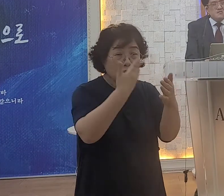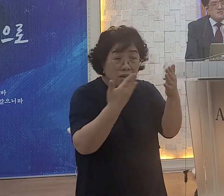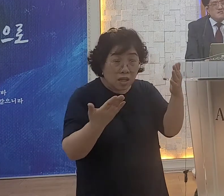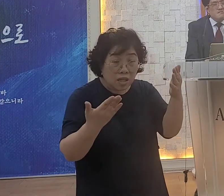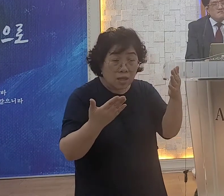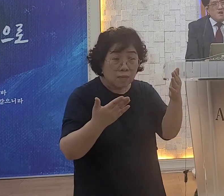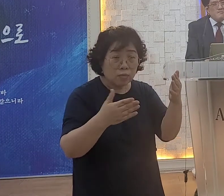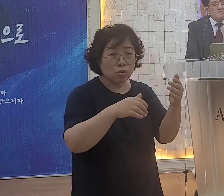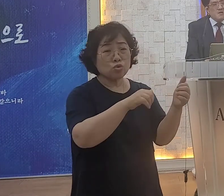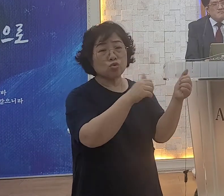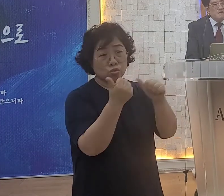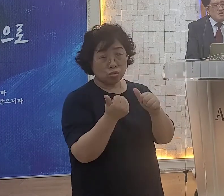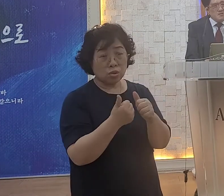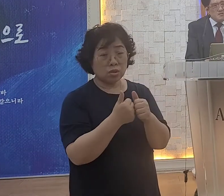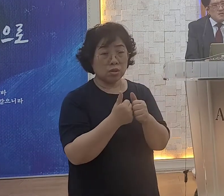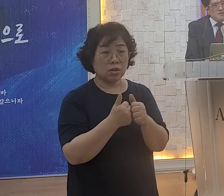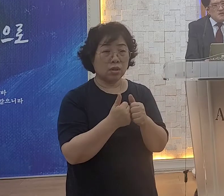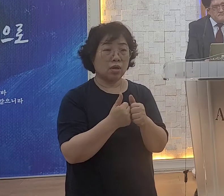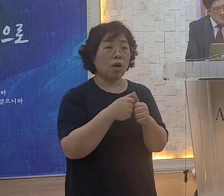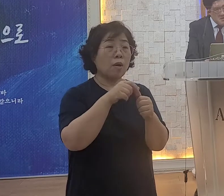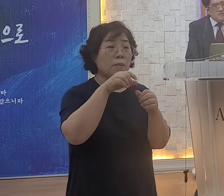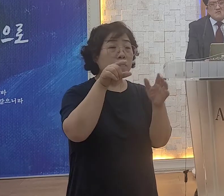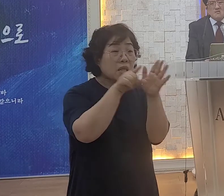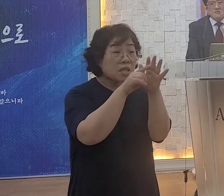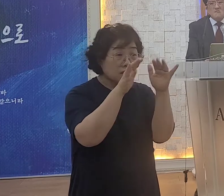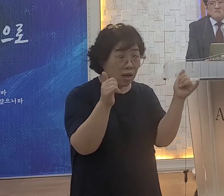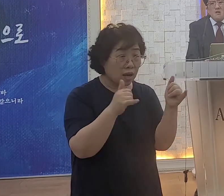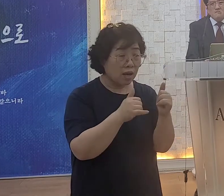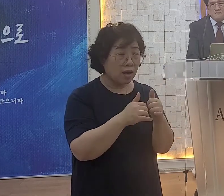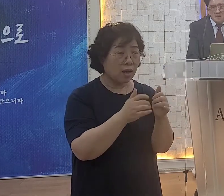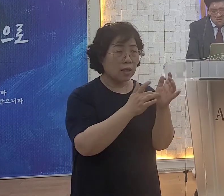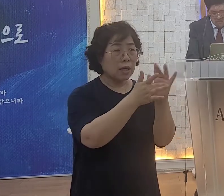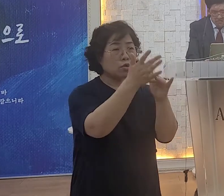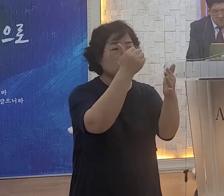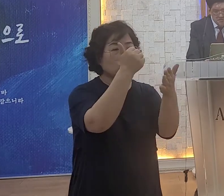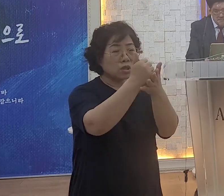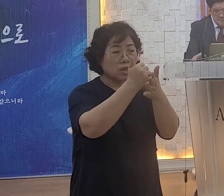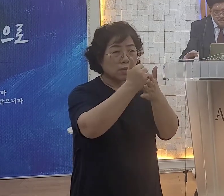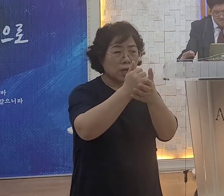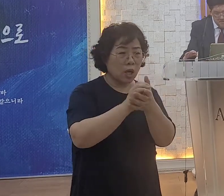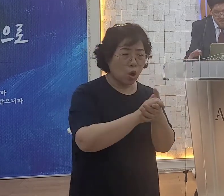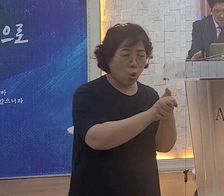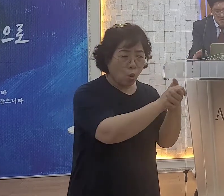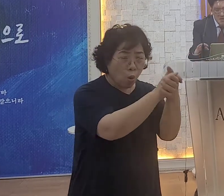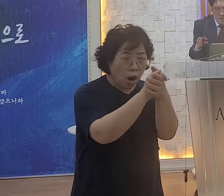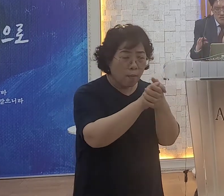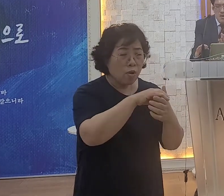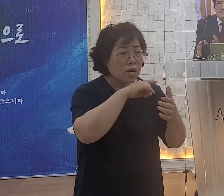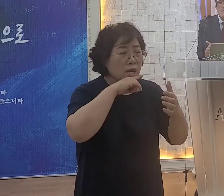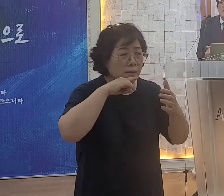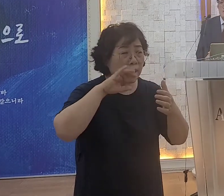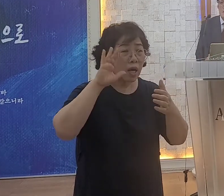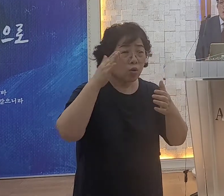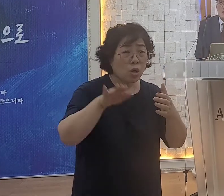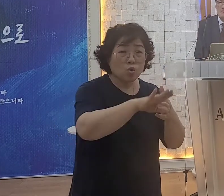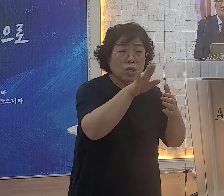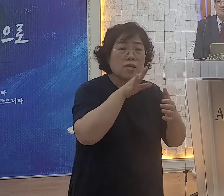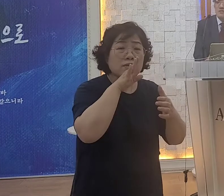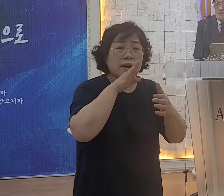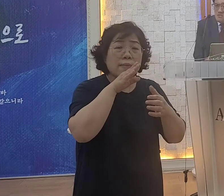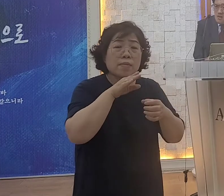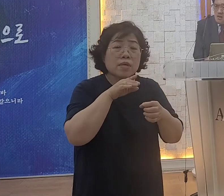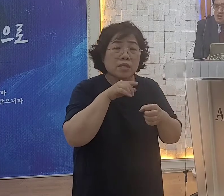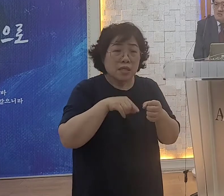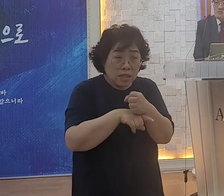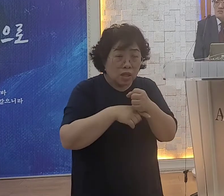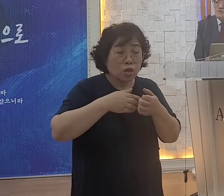예수가 대신 화목 제물이 되셔서 그 피가 대신 화목의 피가 되어서 우리에게 참된 의가